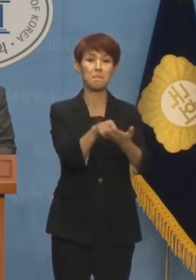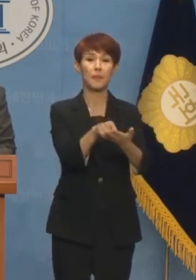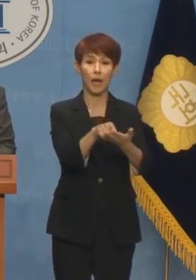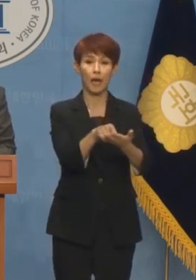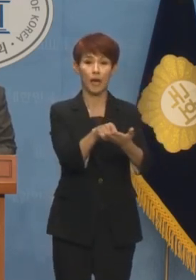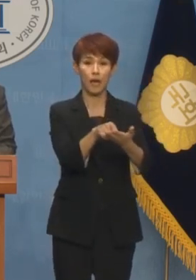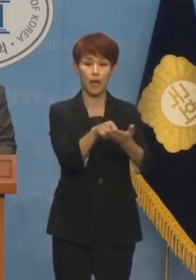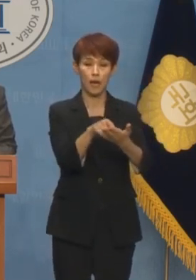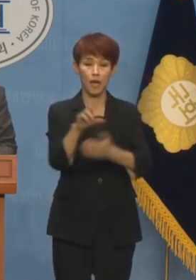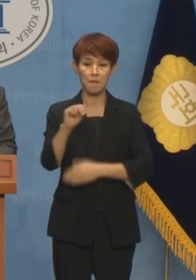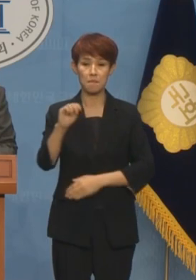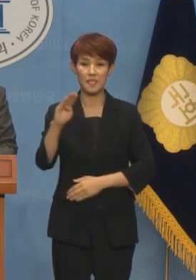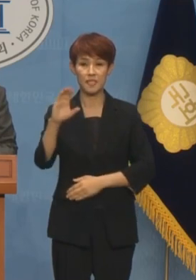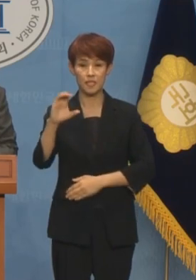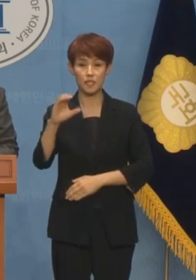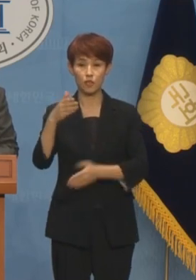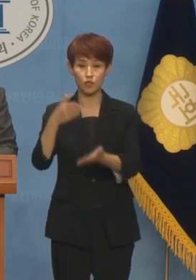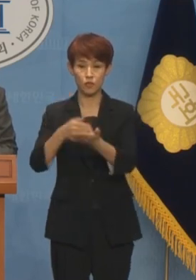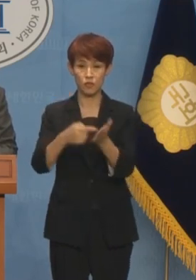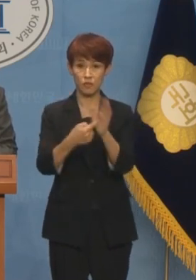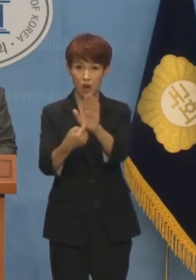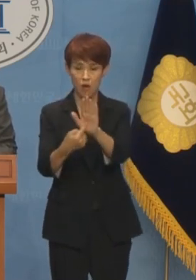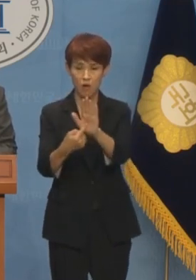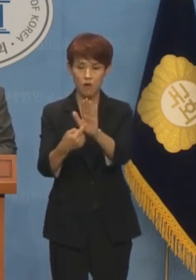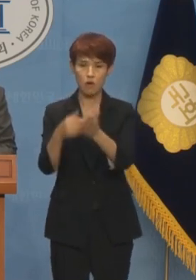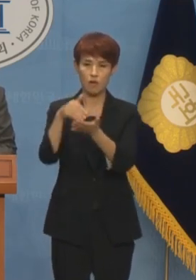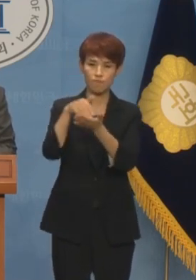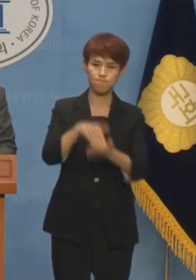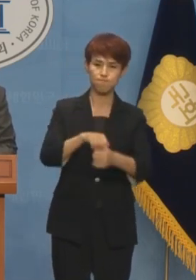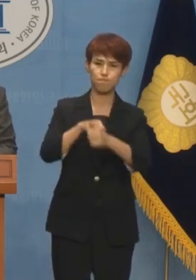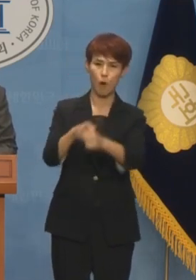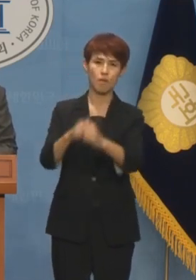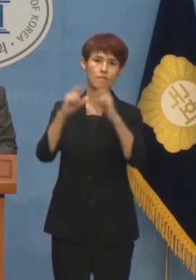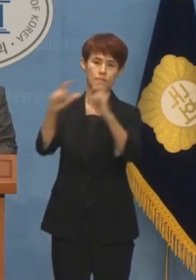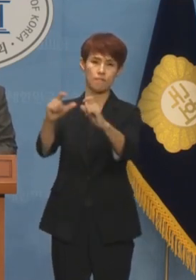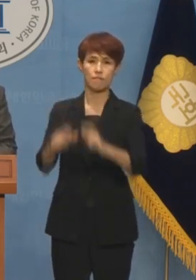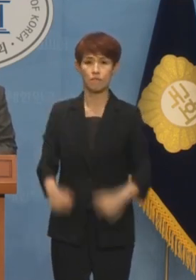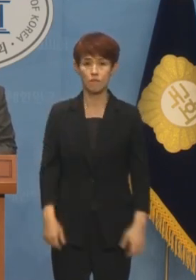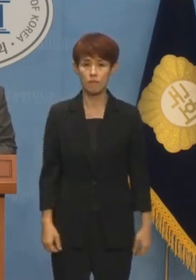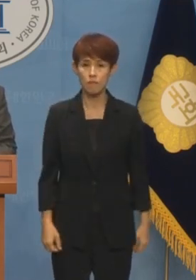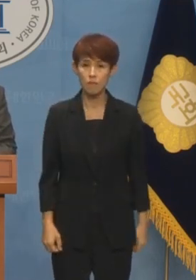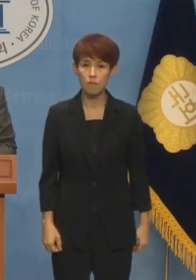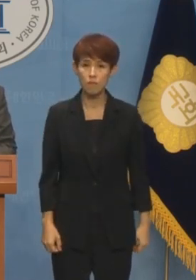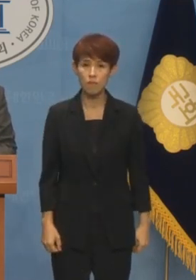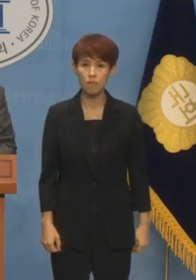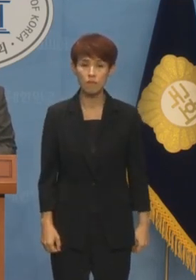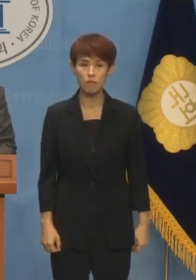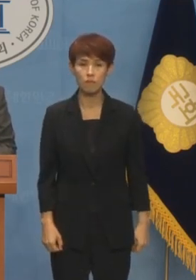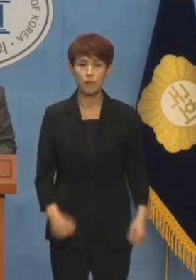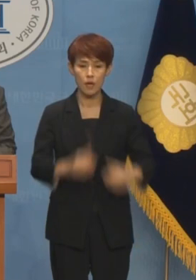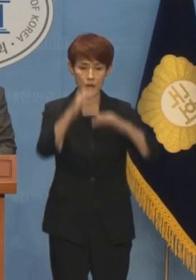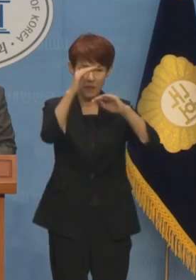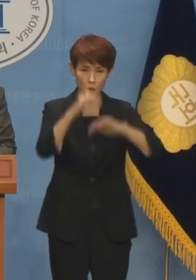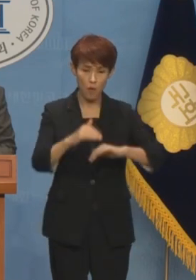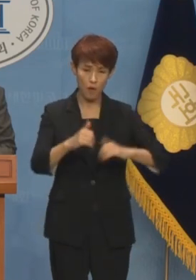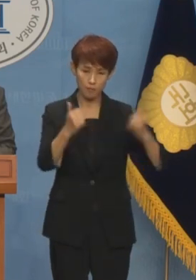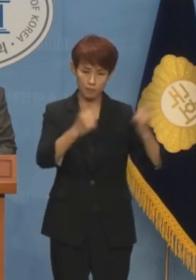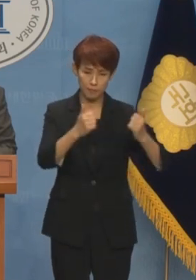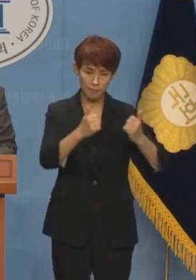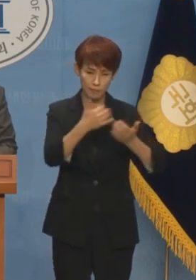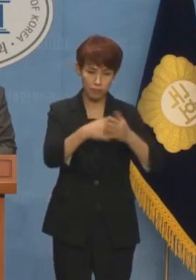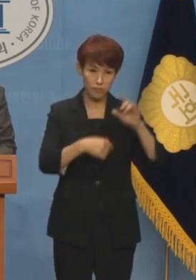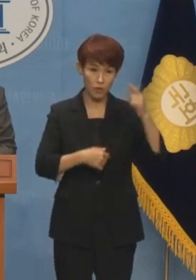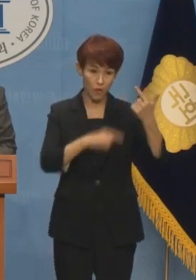MBC 뉴스 보도에 대해 중징계를 의결했다고 합니다. 이날 심의했던 총 6건의 심의